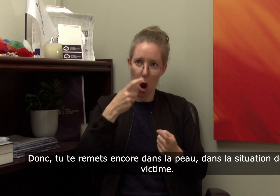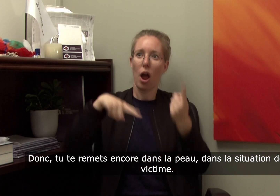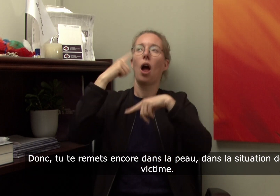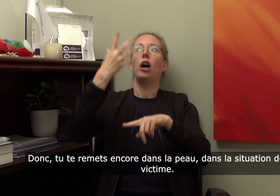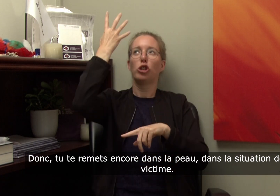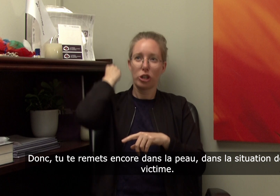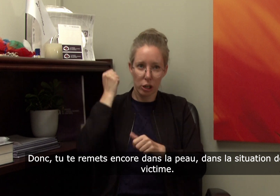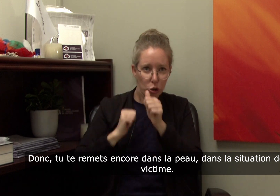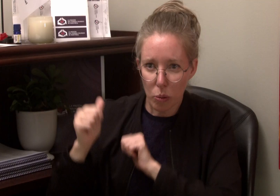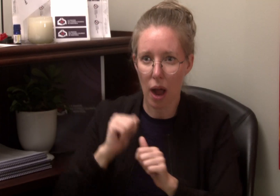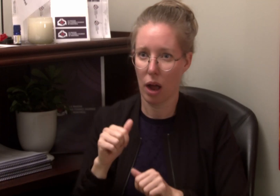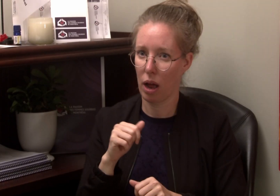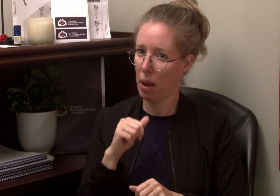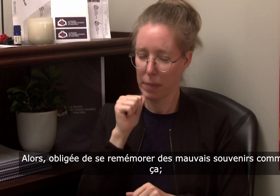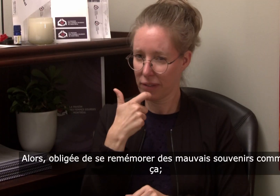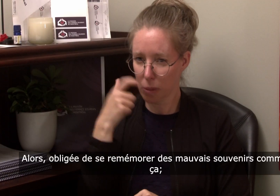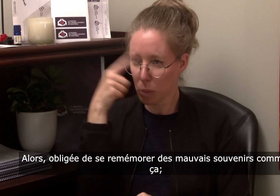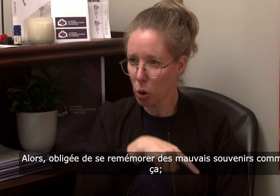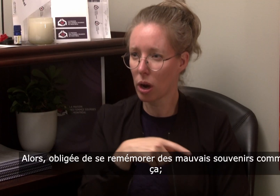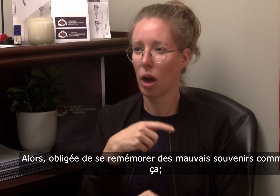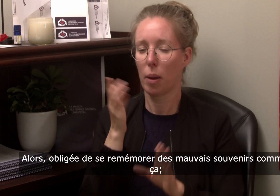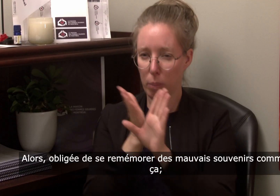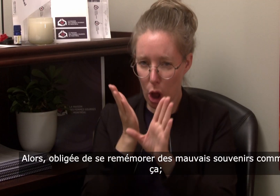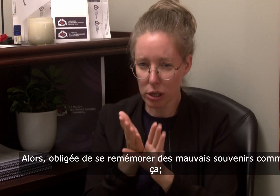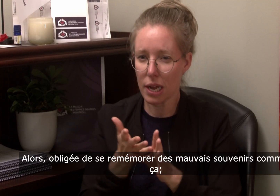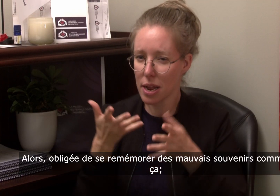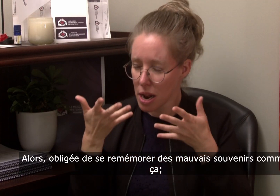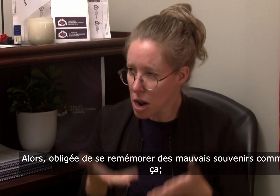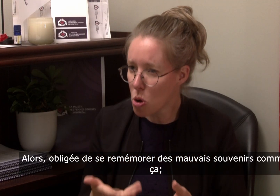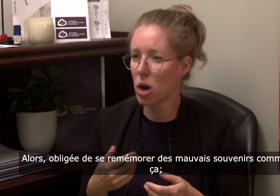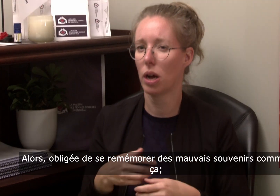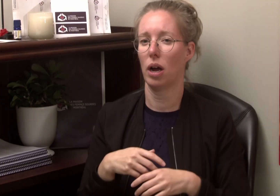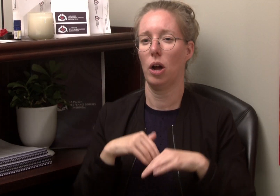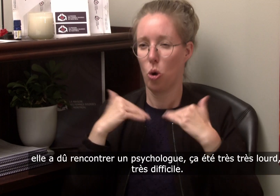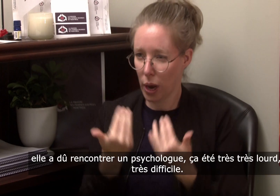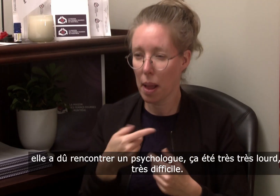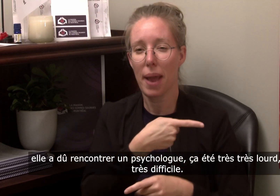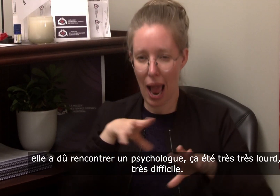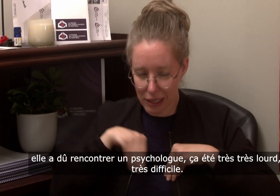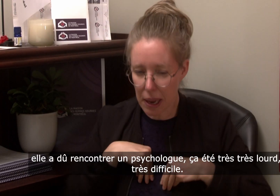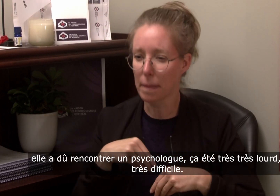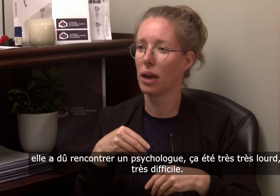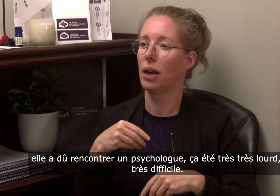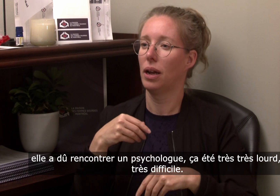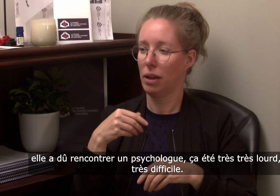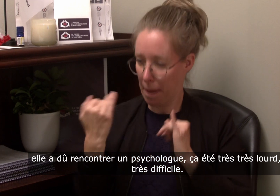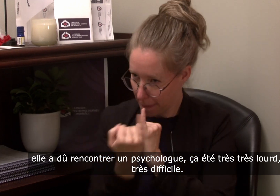de victime. Alors, obligée de se remémorer de mauvais souvenirs comme ça. Elle a dû rencontrer un psychologue. Ça a été très, très lourd,